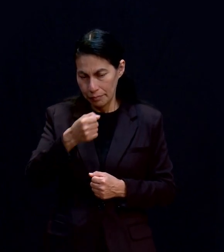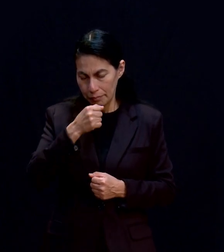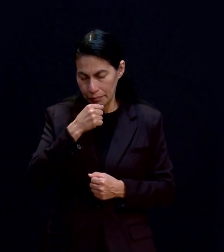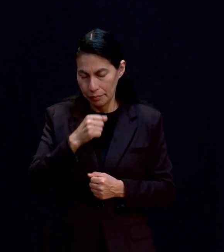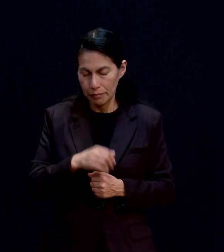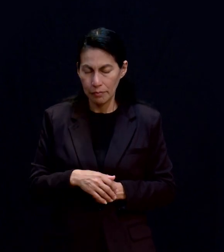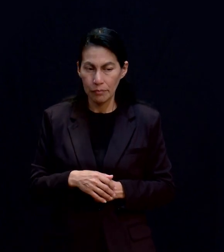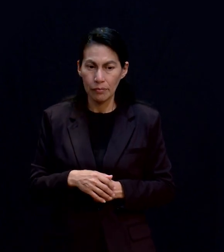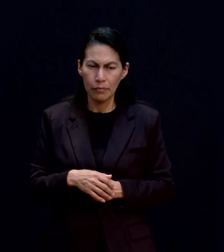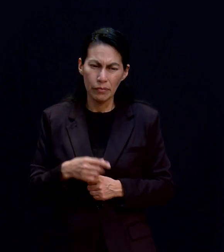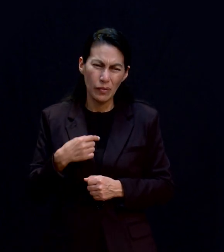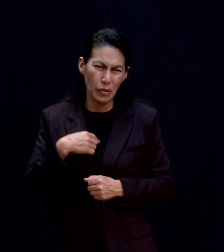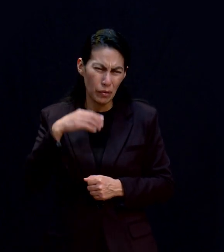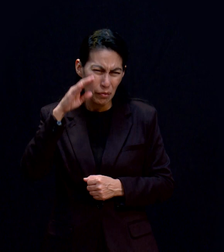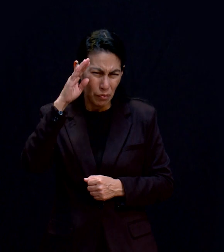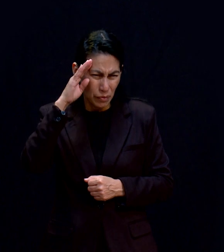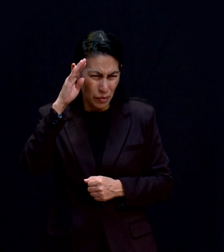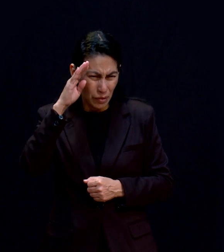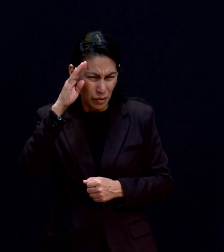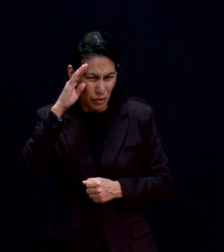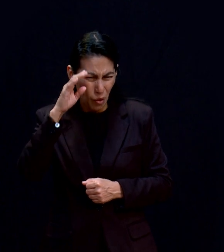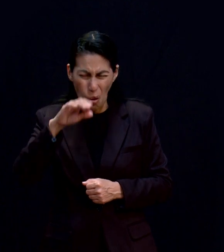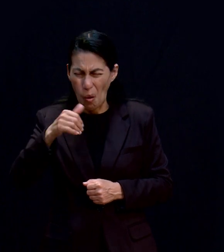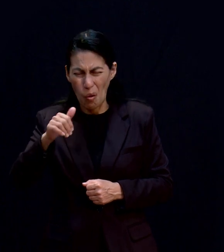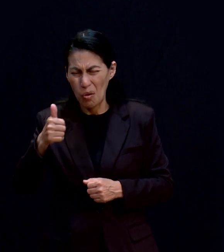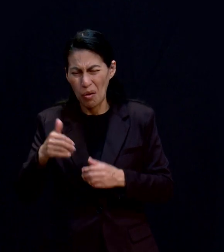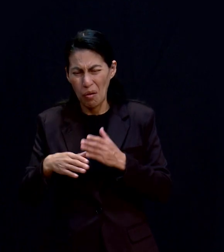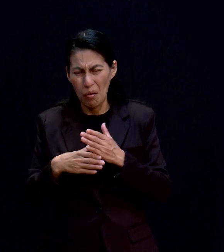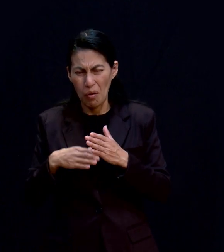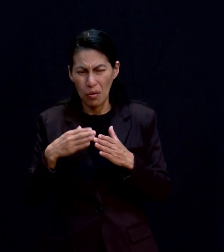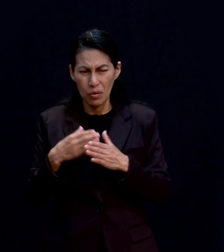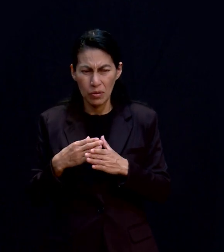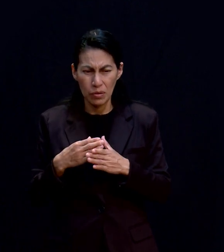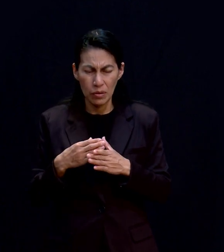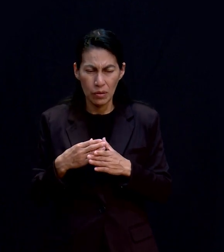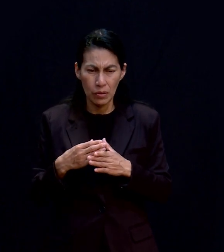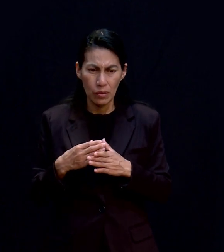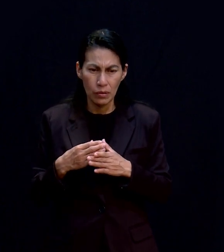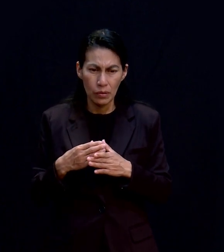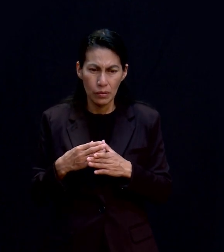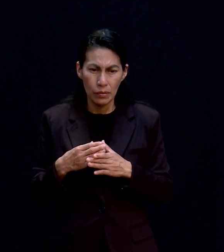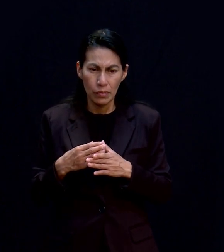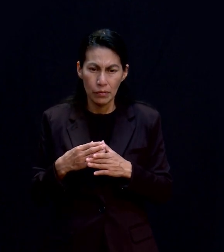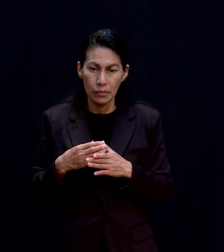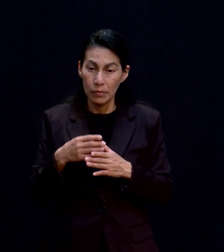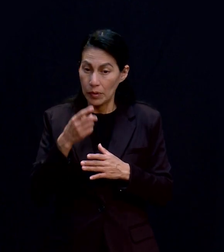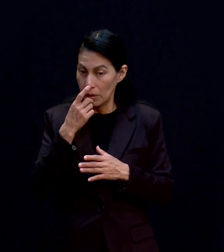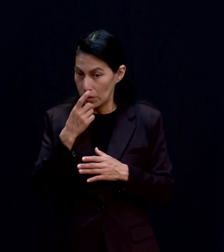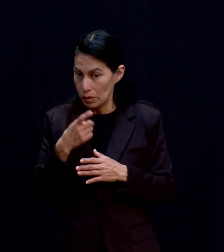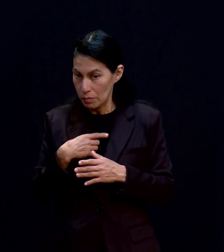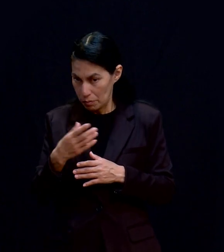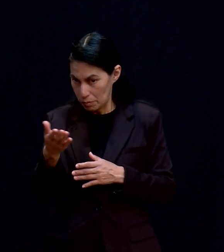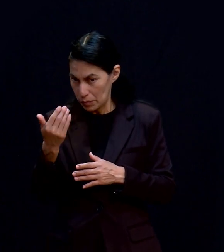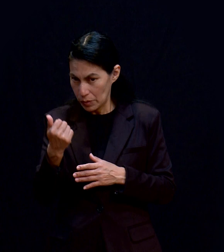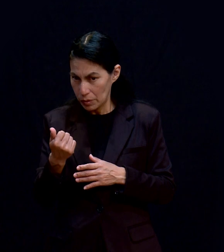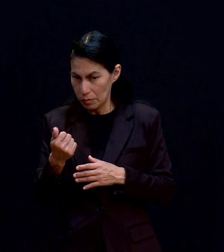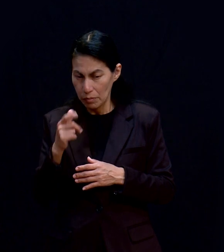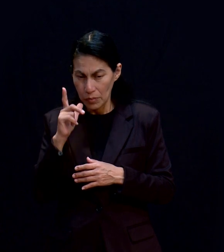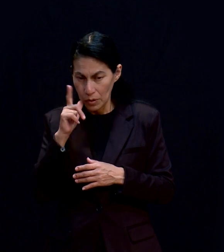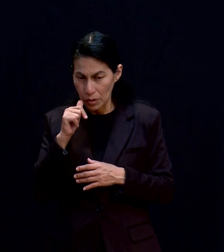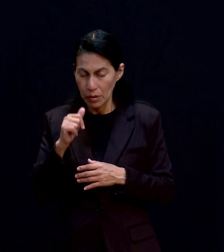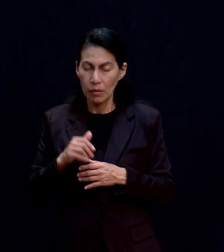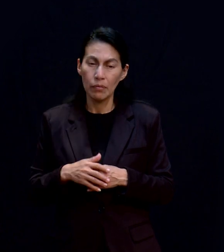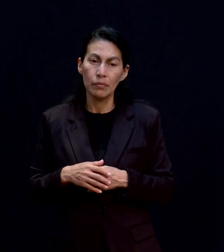entrevistar y yo pensando que era cualquier otra cosa menos trabajo pues resulta que me dicen